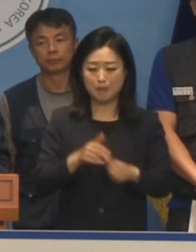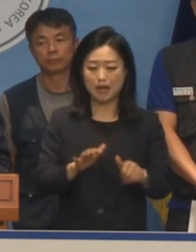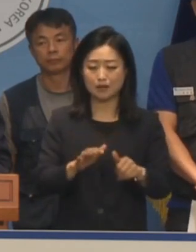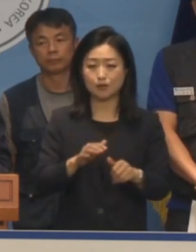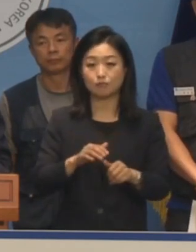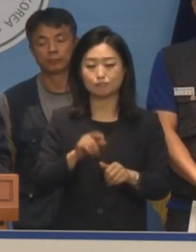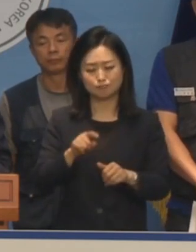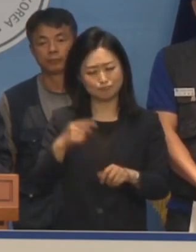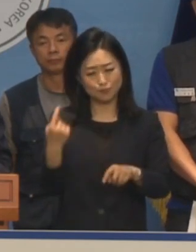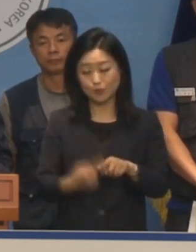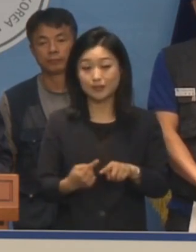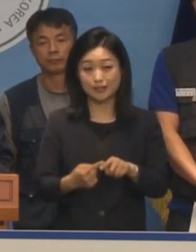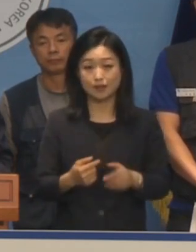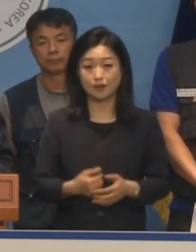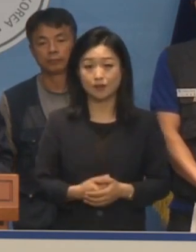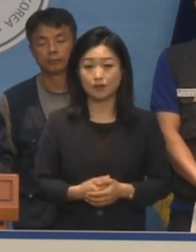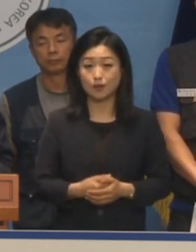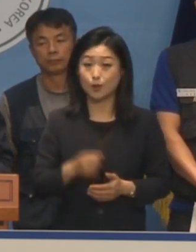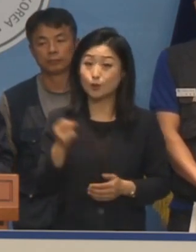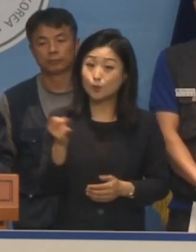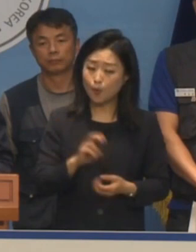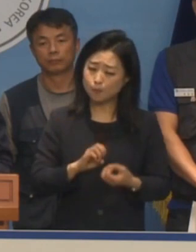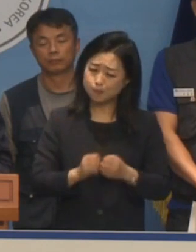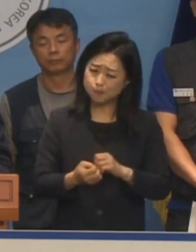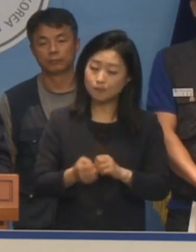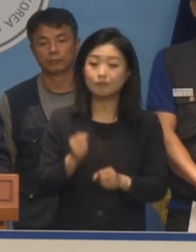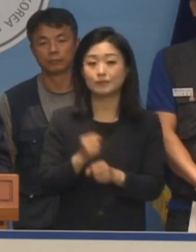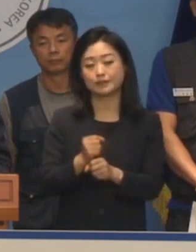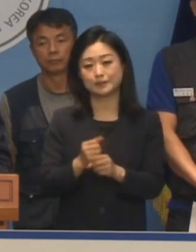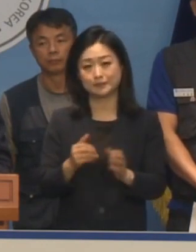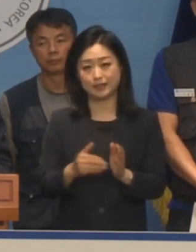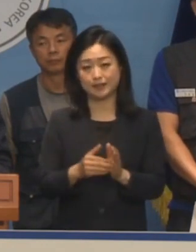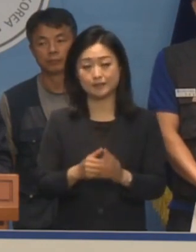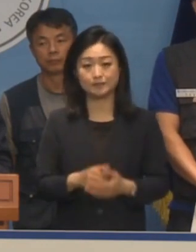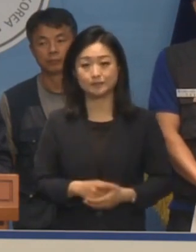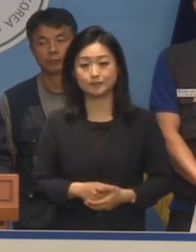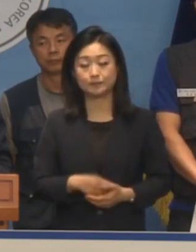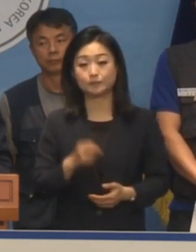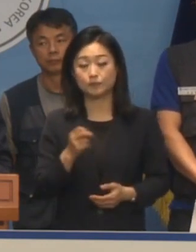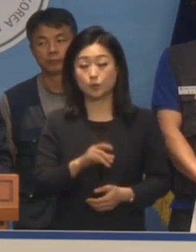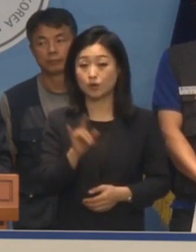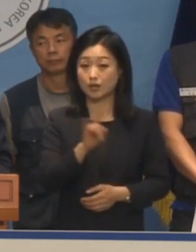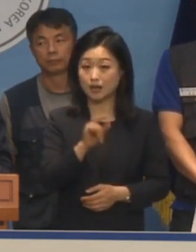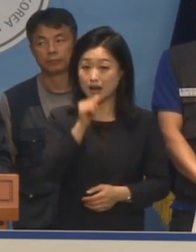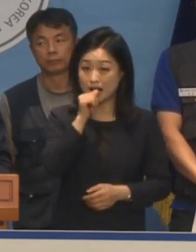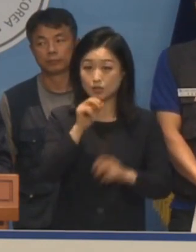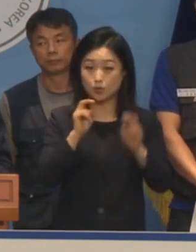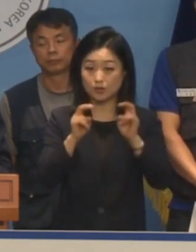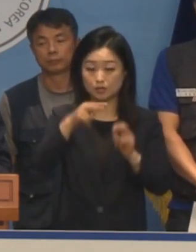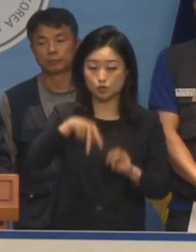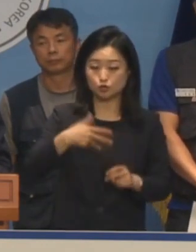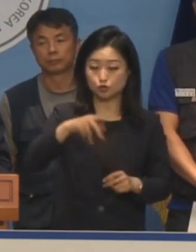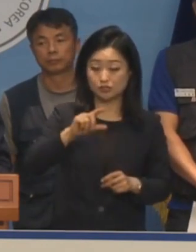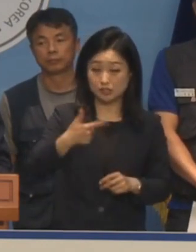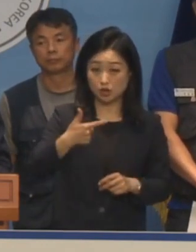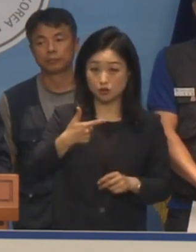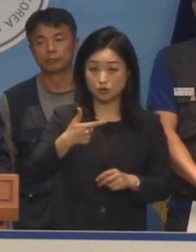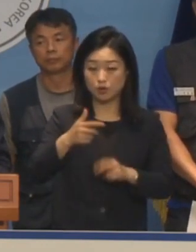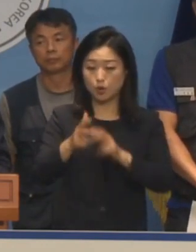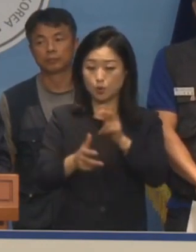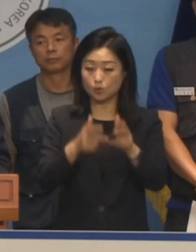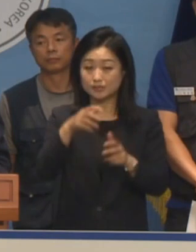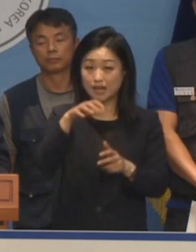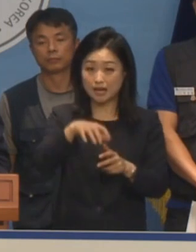않습니다 또다른 불법파견을 입니다 더군다나 현대제철 측은 순천 공장에서 불법 하게하는 판단을 받은